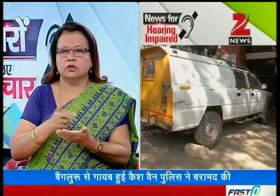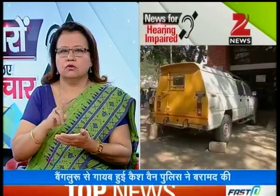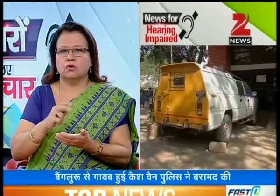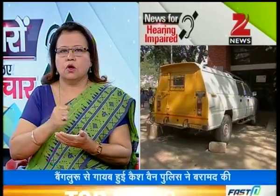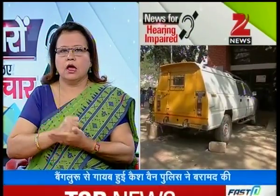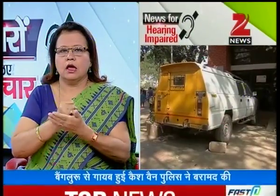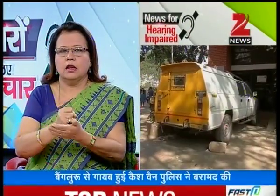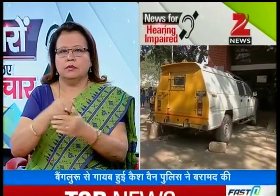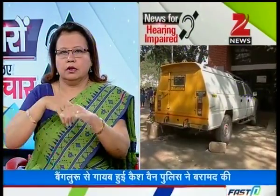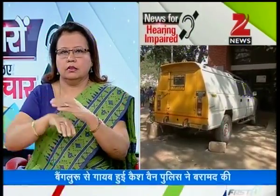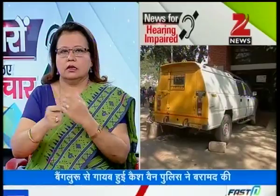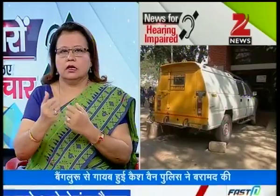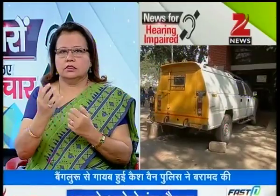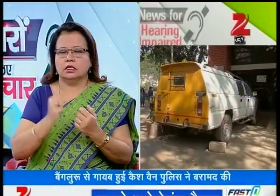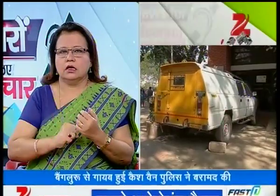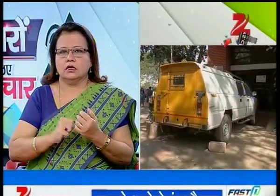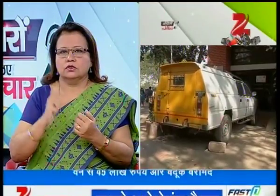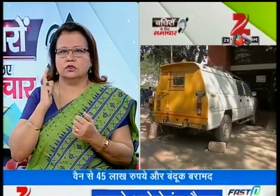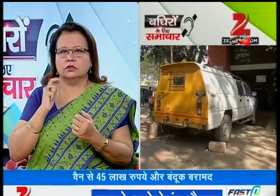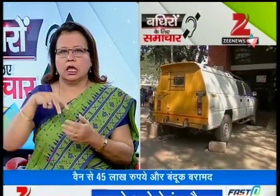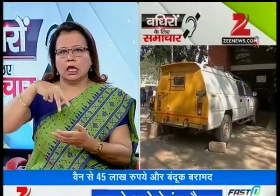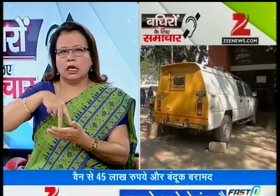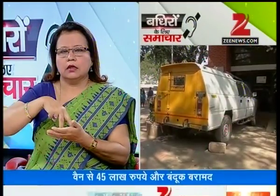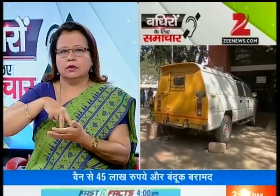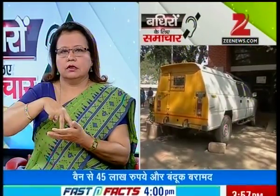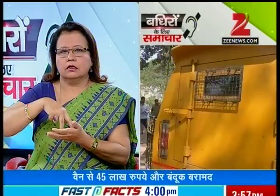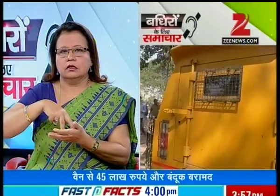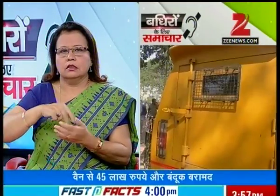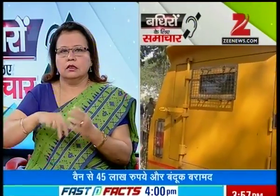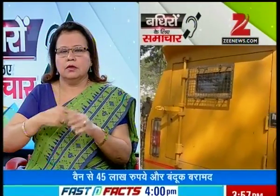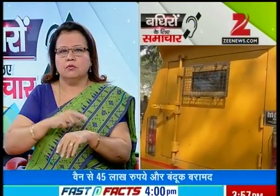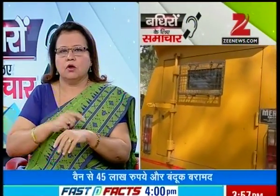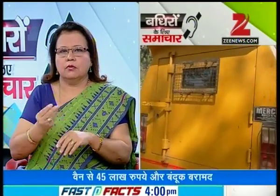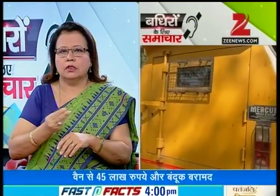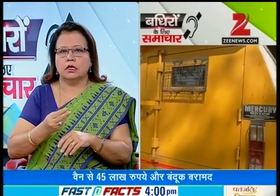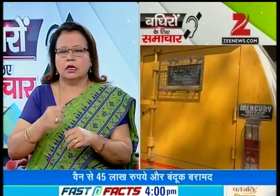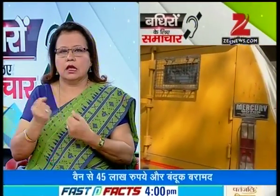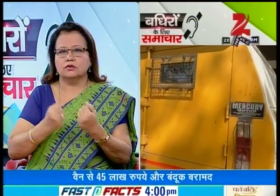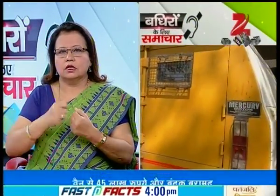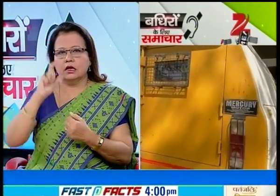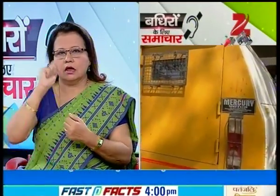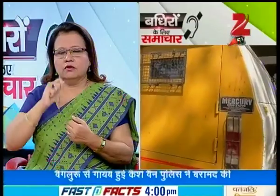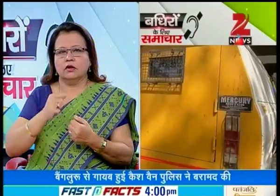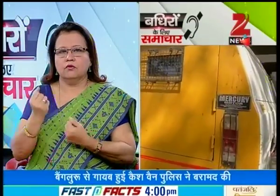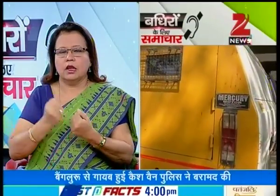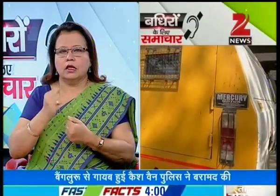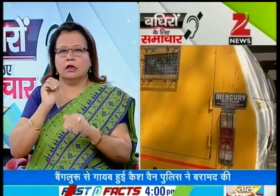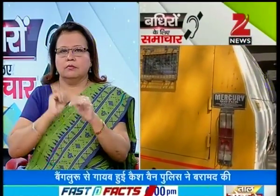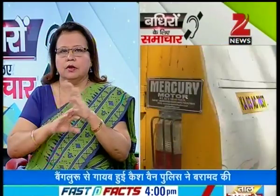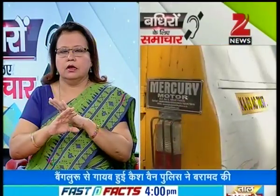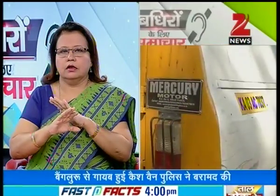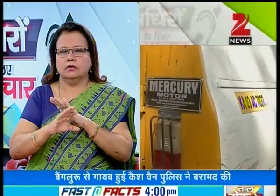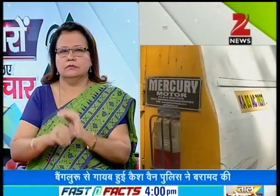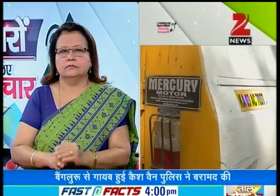हेल्पर कैश लेने अंदर गए सुरक्षाकर्मी गेट पर ही खड़ा हो गया तभी मौका मिलते ही कैश फैन का ड्राइवर वैन लेकर